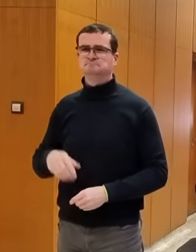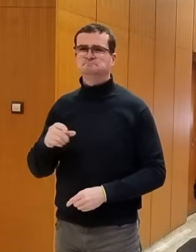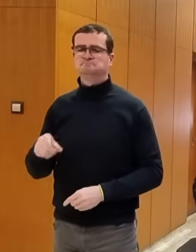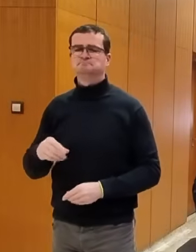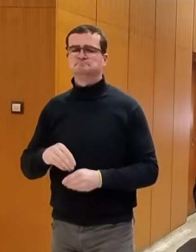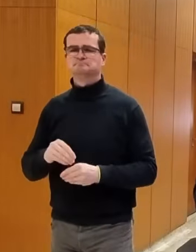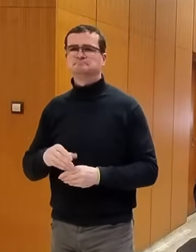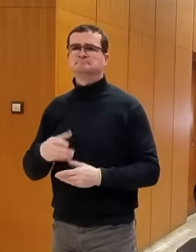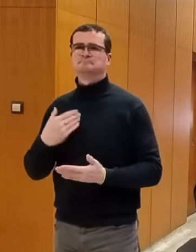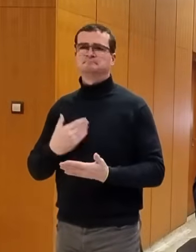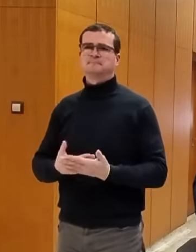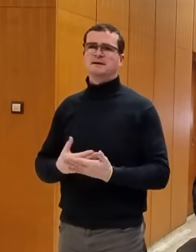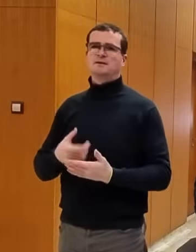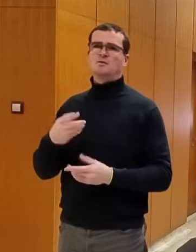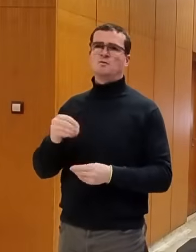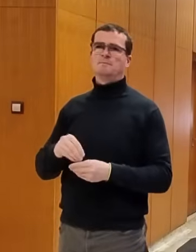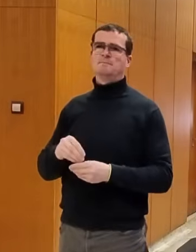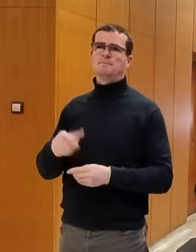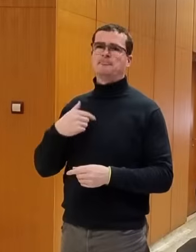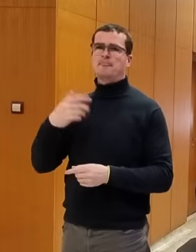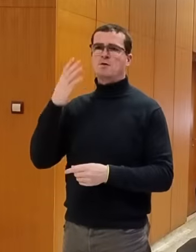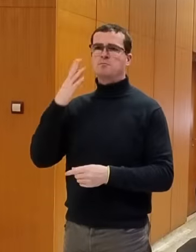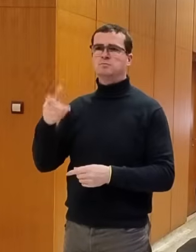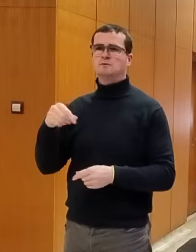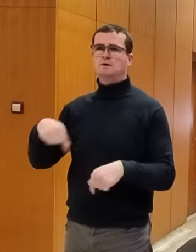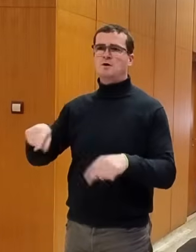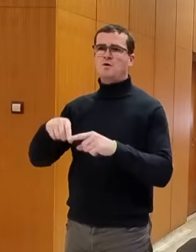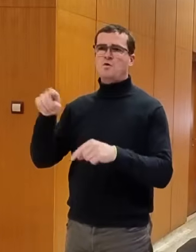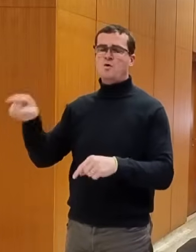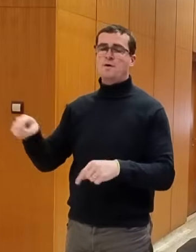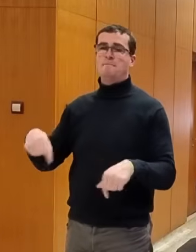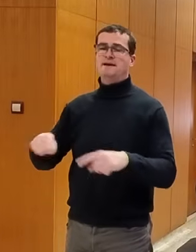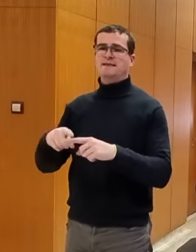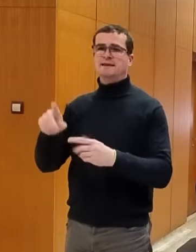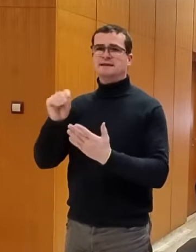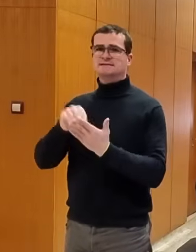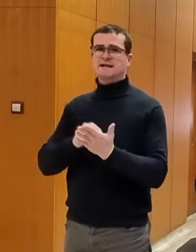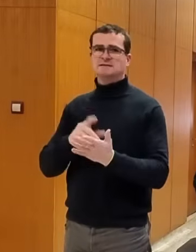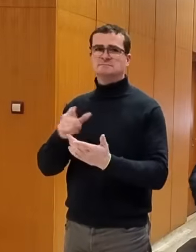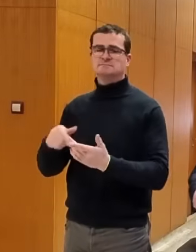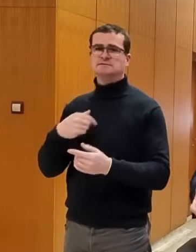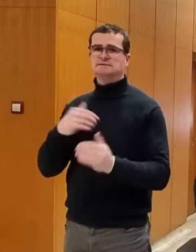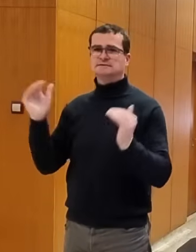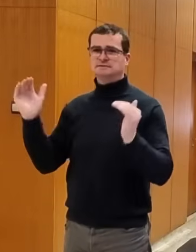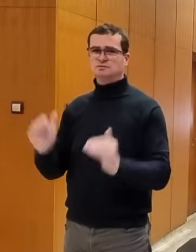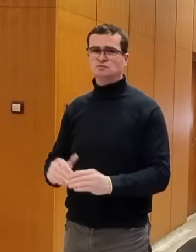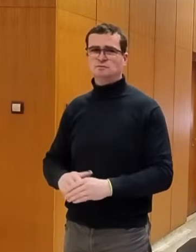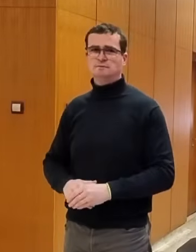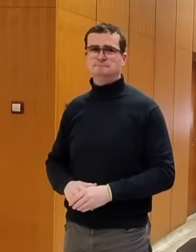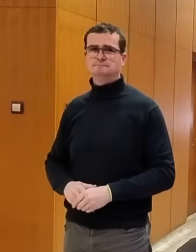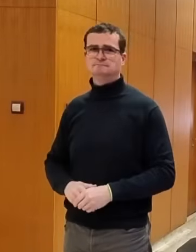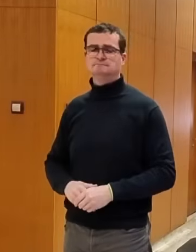skutkovej posade, takže tým pádom vlastne sa oni pre nich tie sazby kvázi znižujú. Hej?